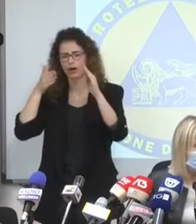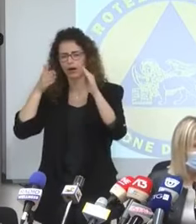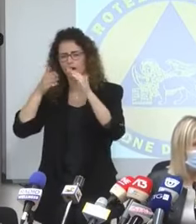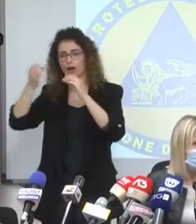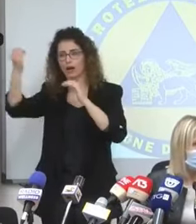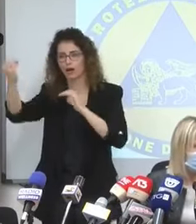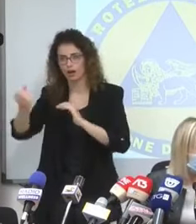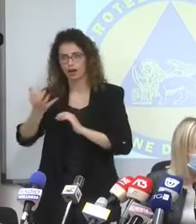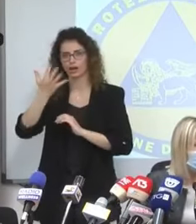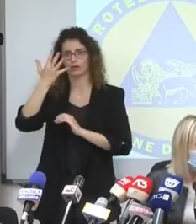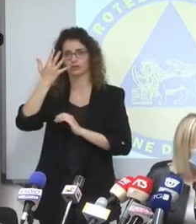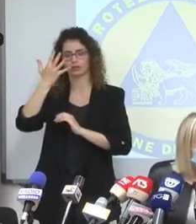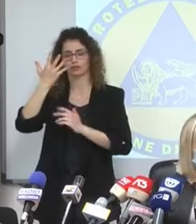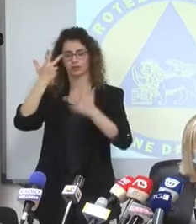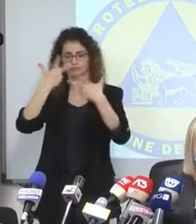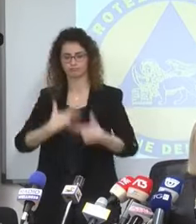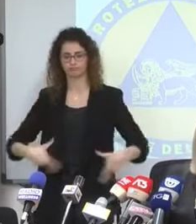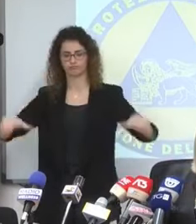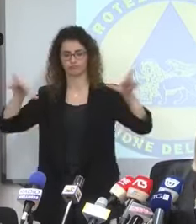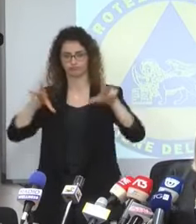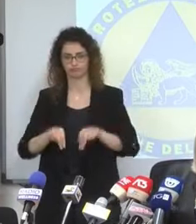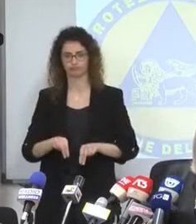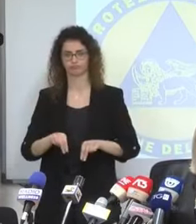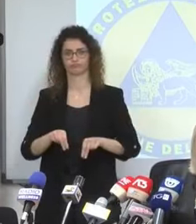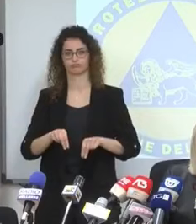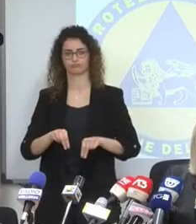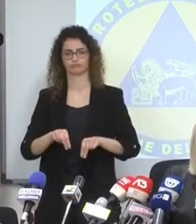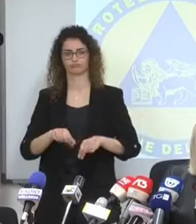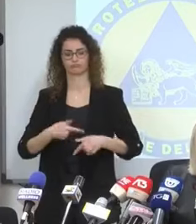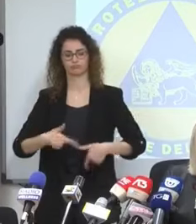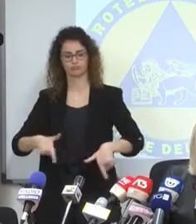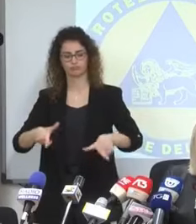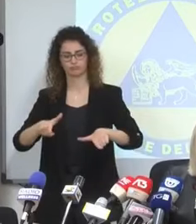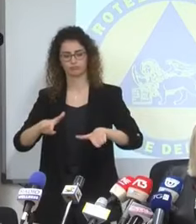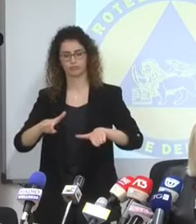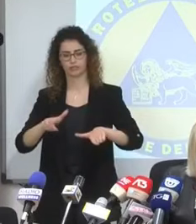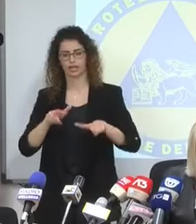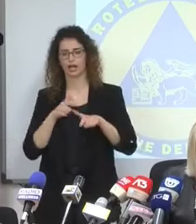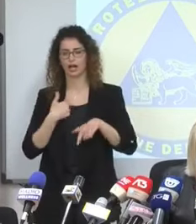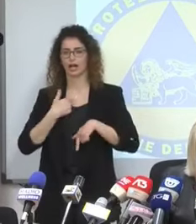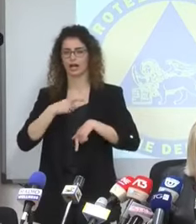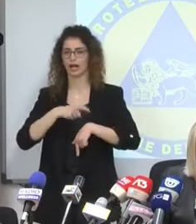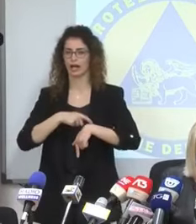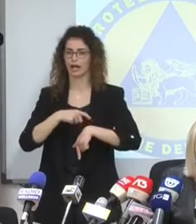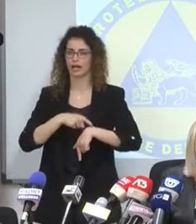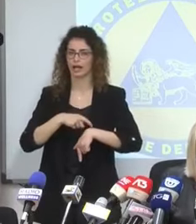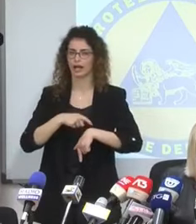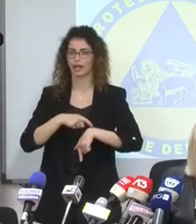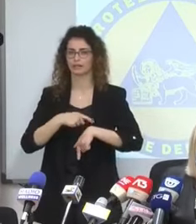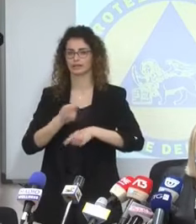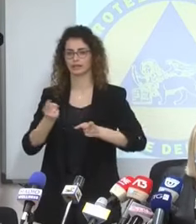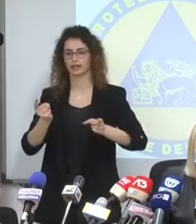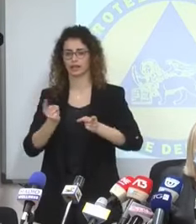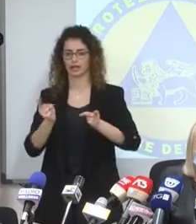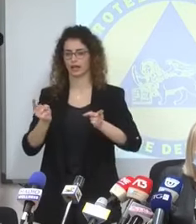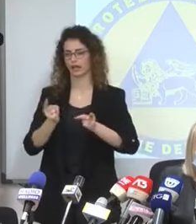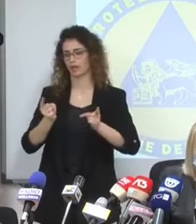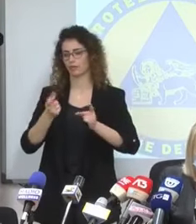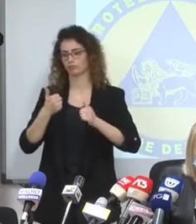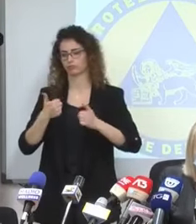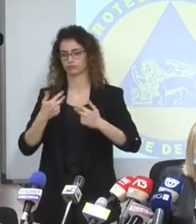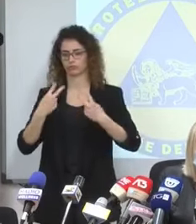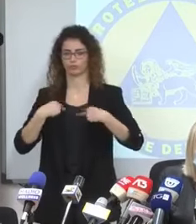tunnel, di poter dire ripartiamo e quindi ci diamo anche una temporalità per ritornare a una graduale